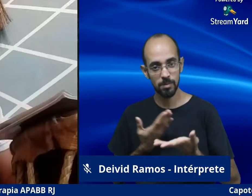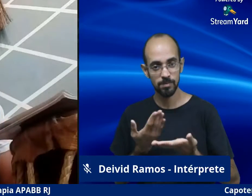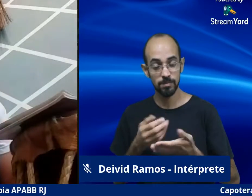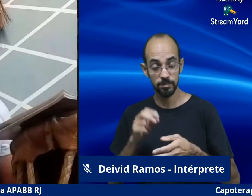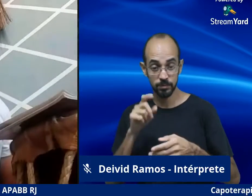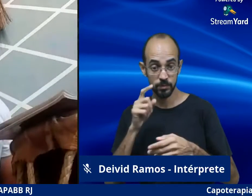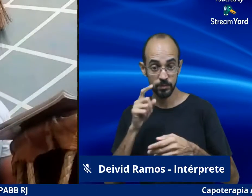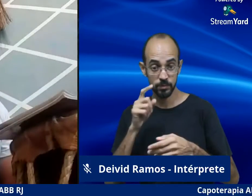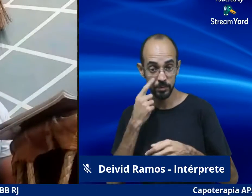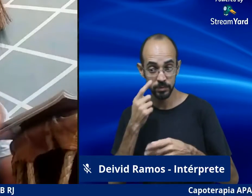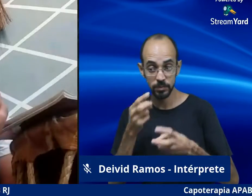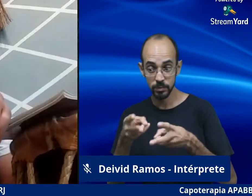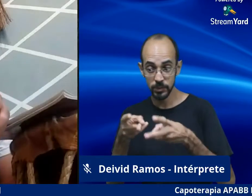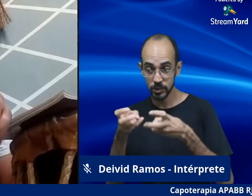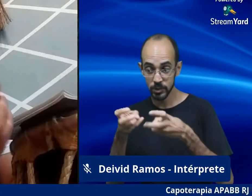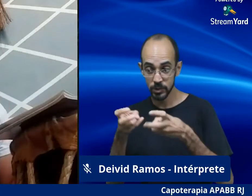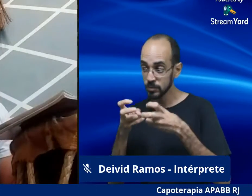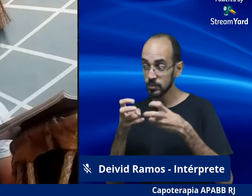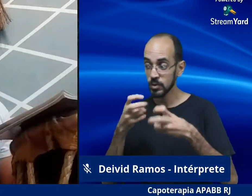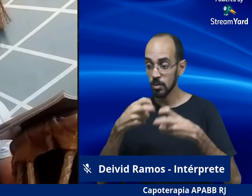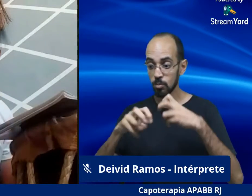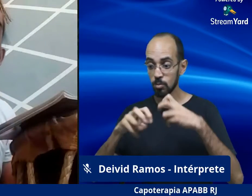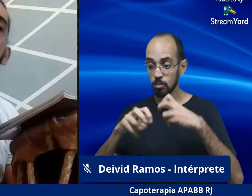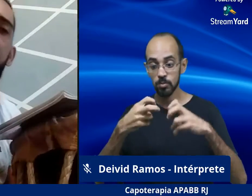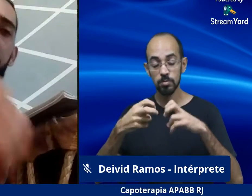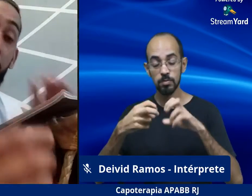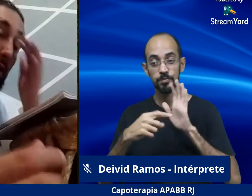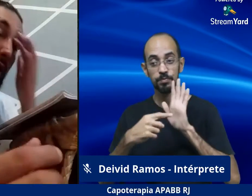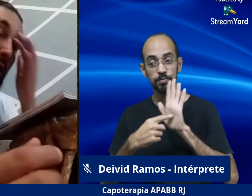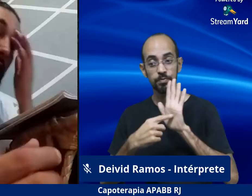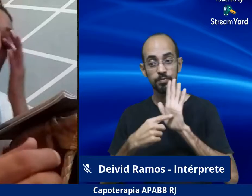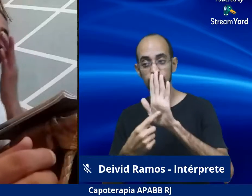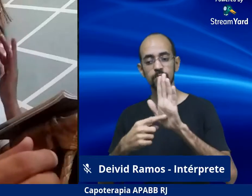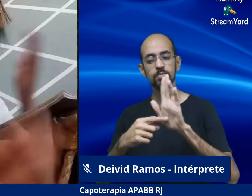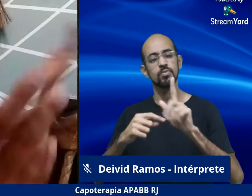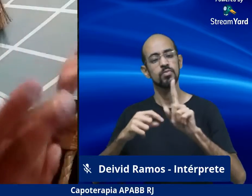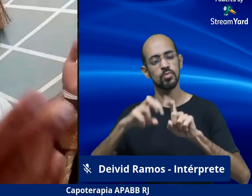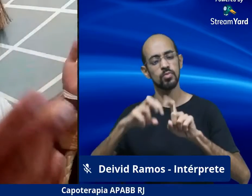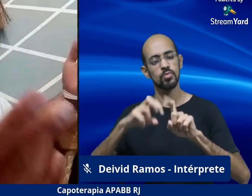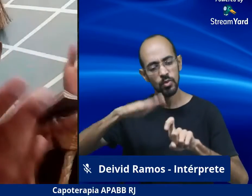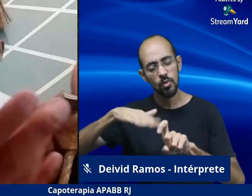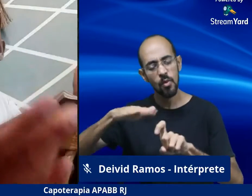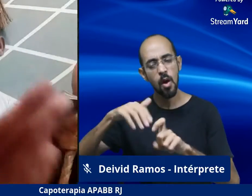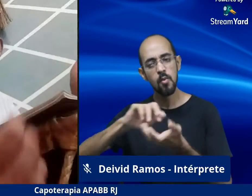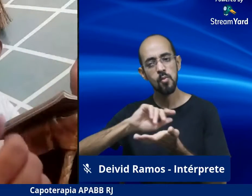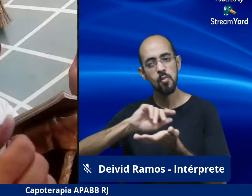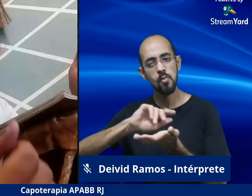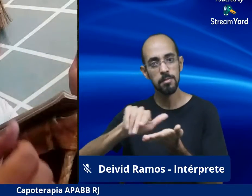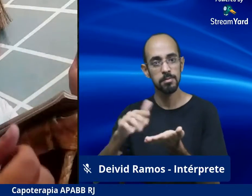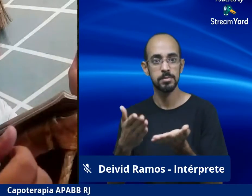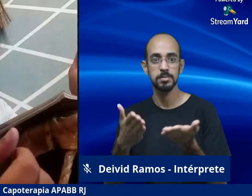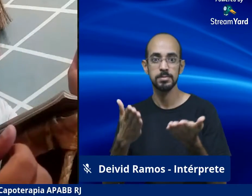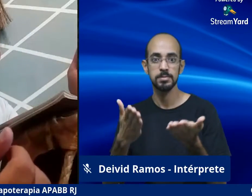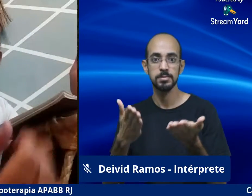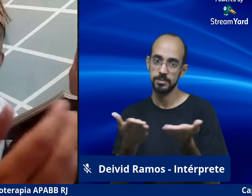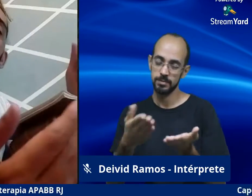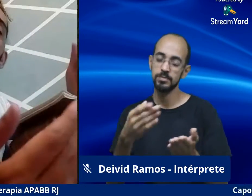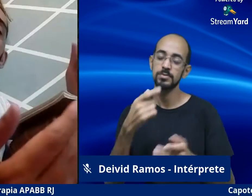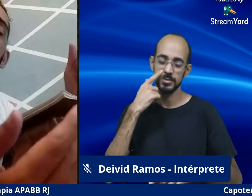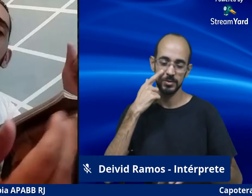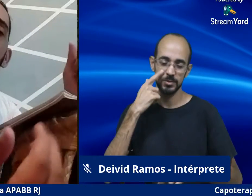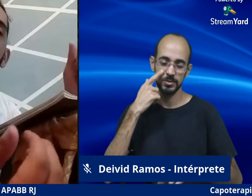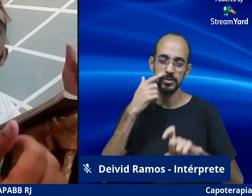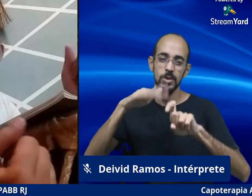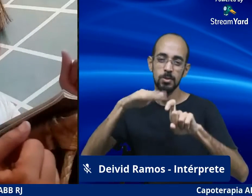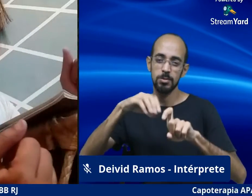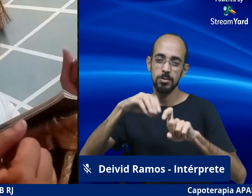né, todas essas manifestações. A gente falou sobre a lenda do maculelê, e agora vocês já conhecem a lenda do maculelê. A gente